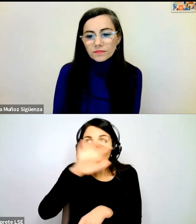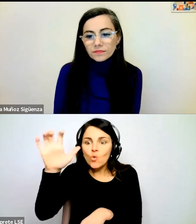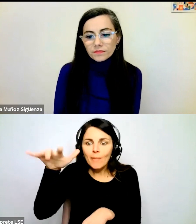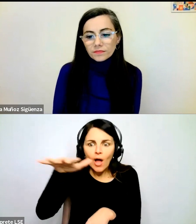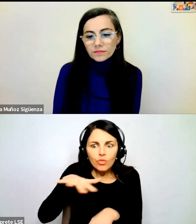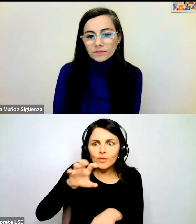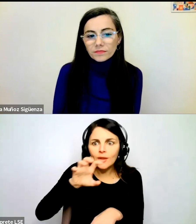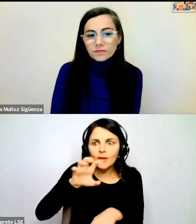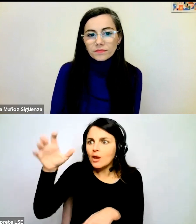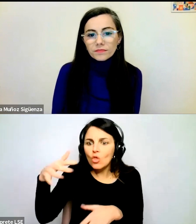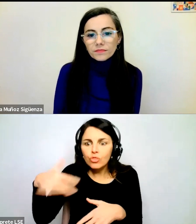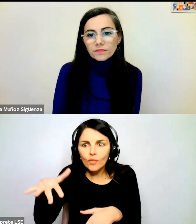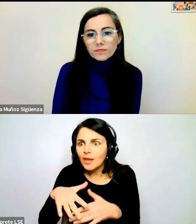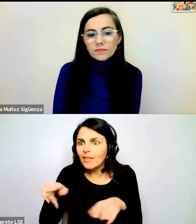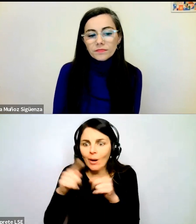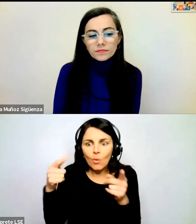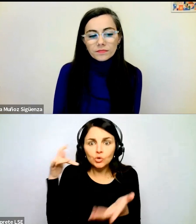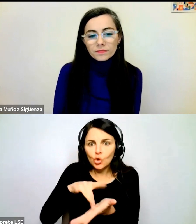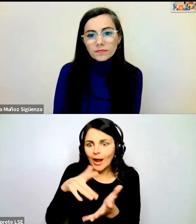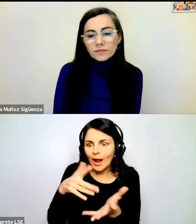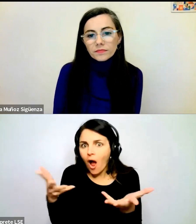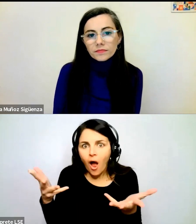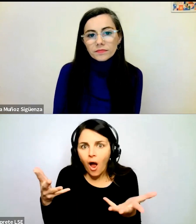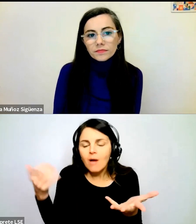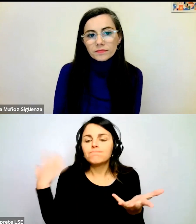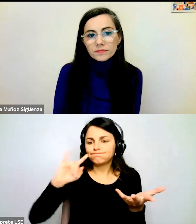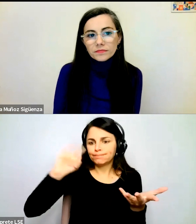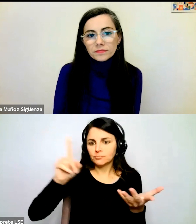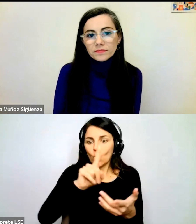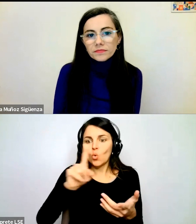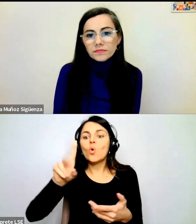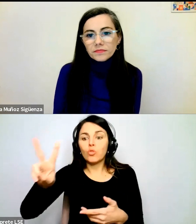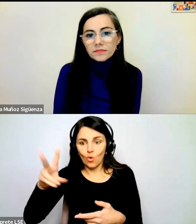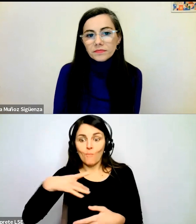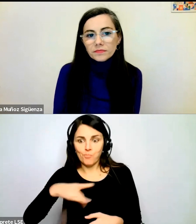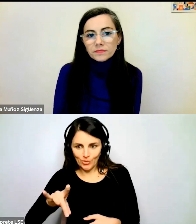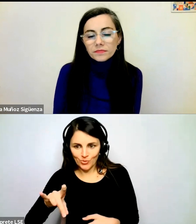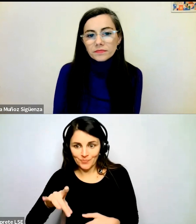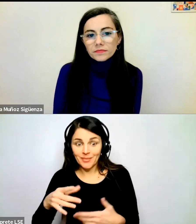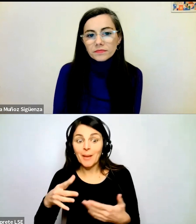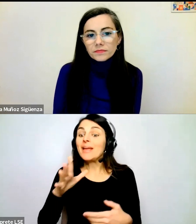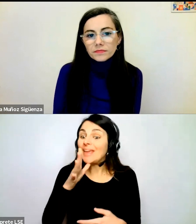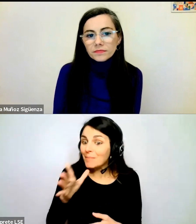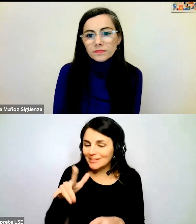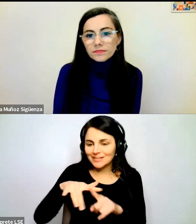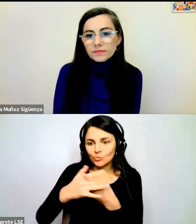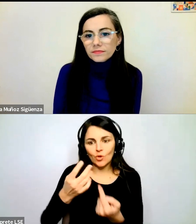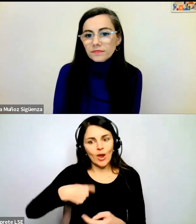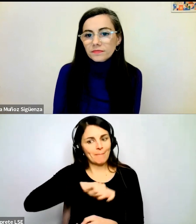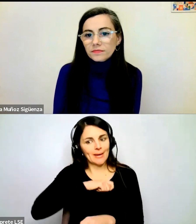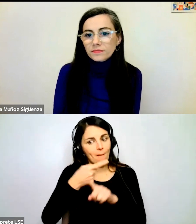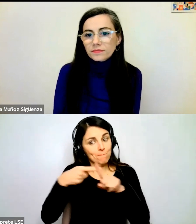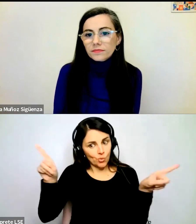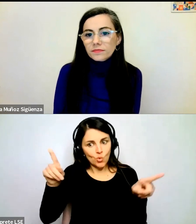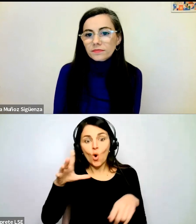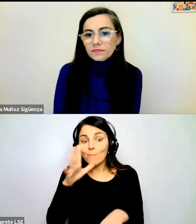encuentres. ¿Qué pasa? Que en España se está gestionando a nivel autonómico, entonces cada comunidad autónoma tiene un